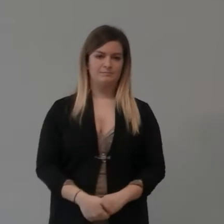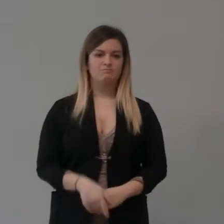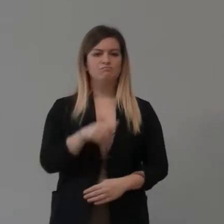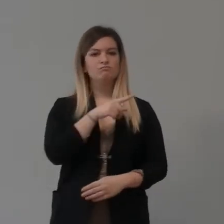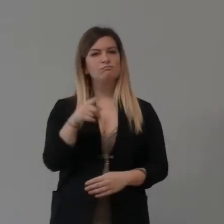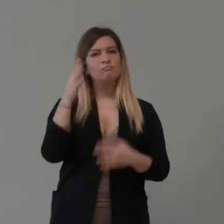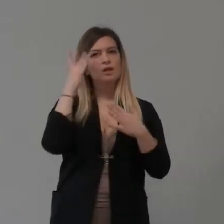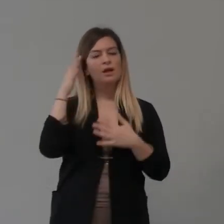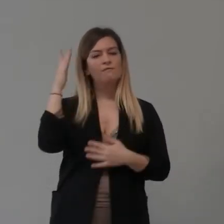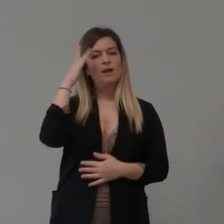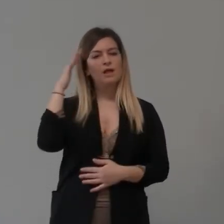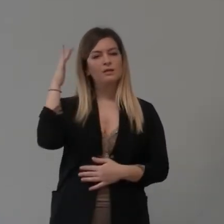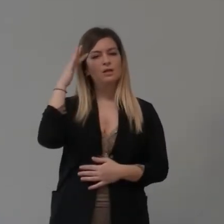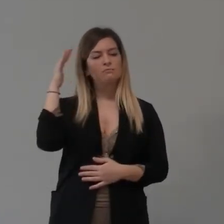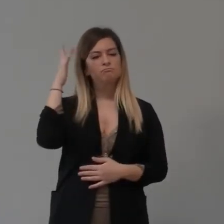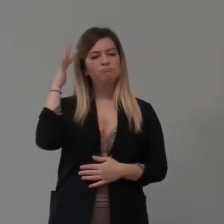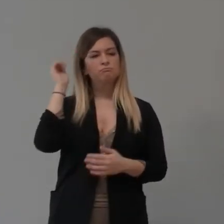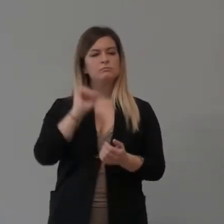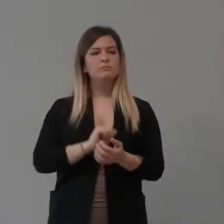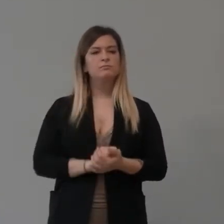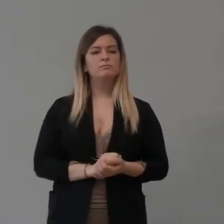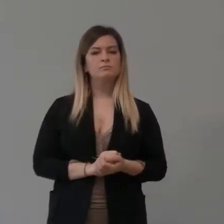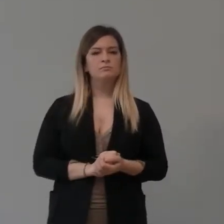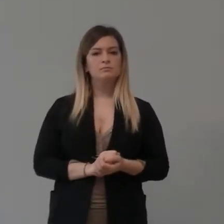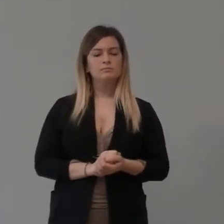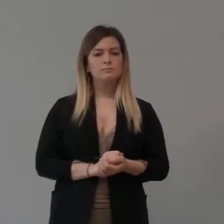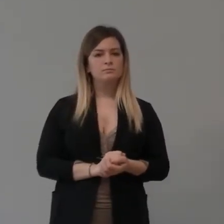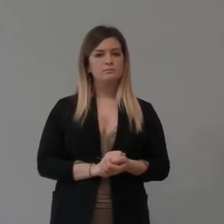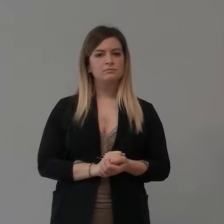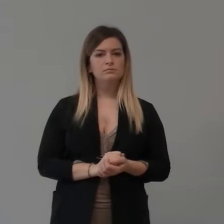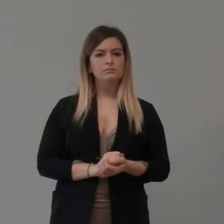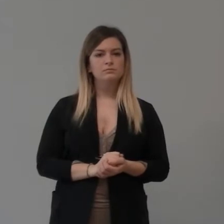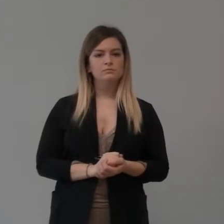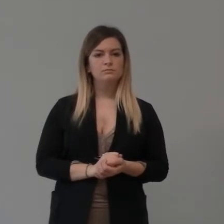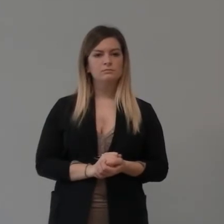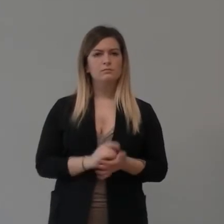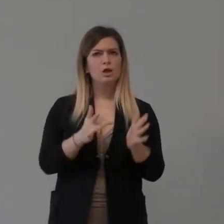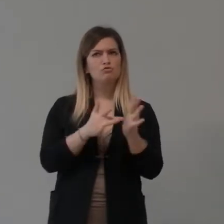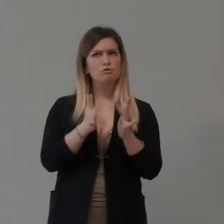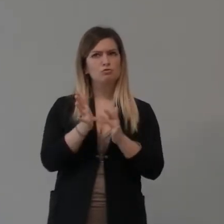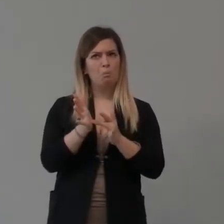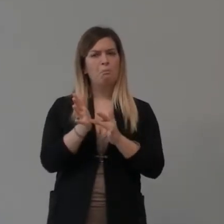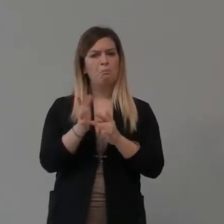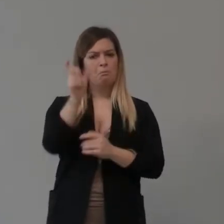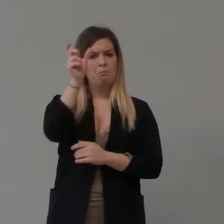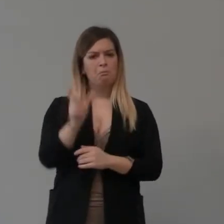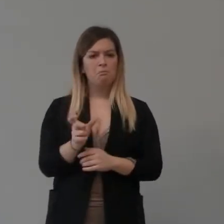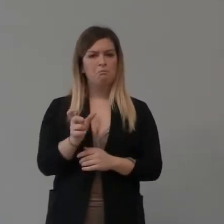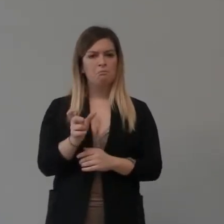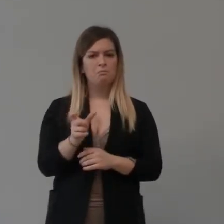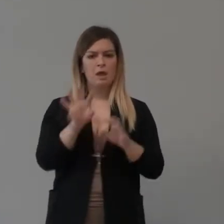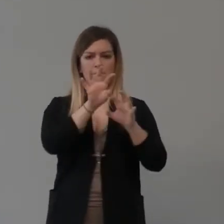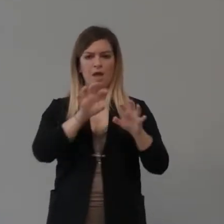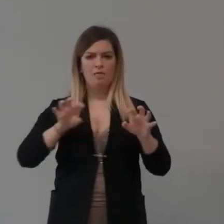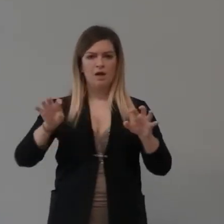Rifletti su una cosa. Ha bisogno Gesù di togliere la pietra per